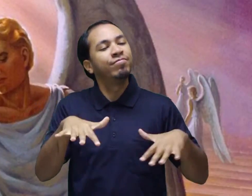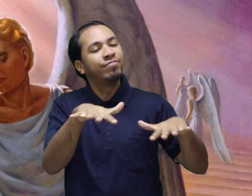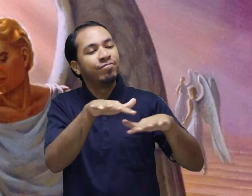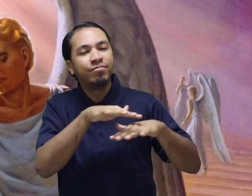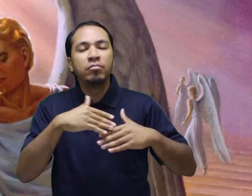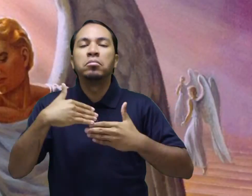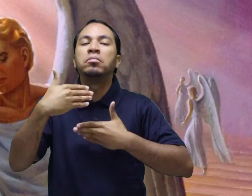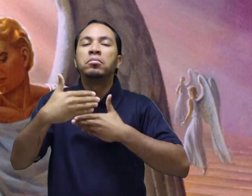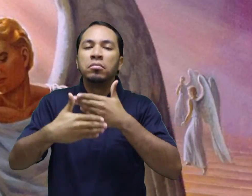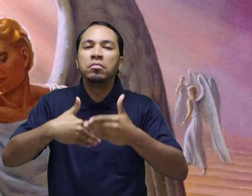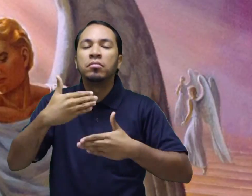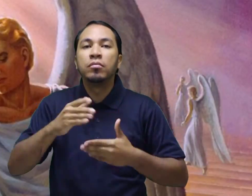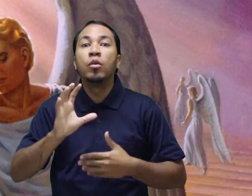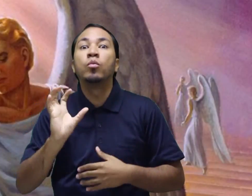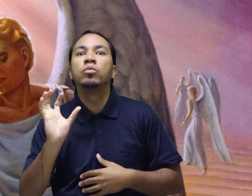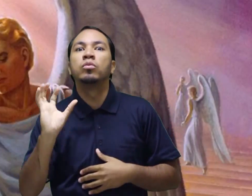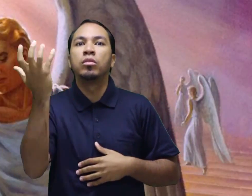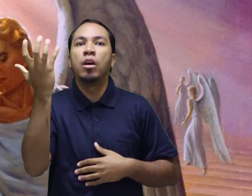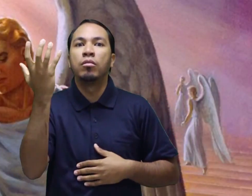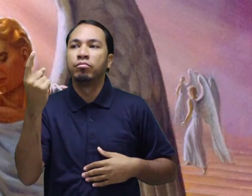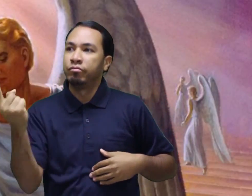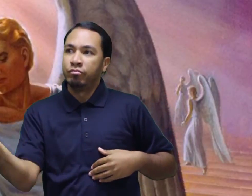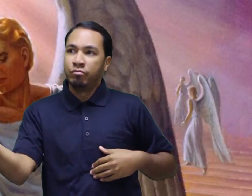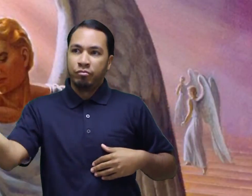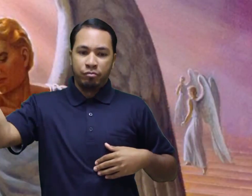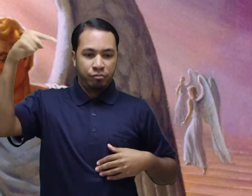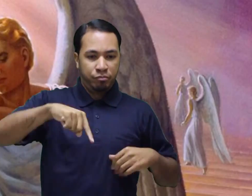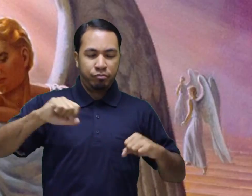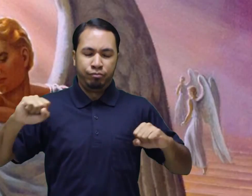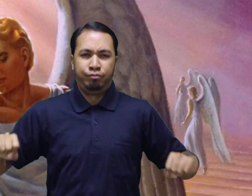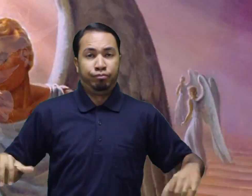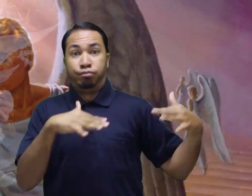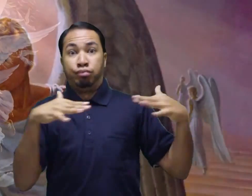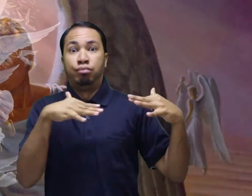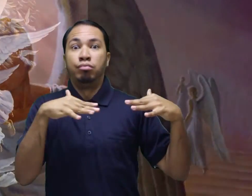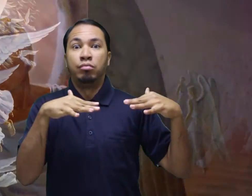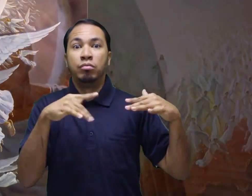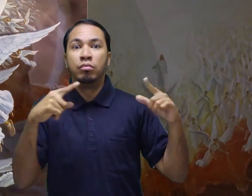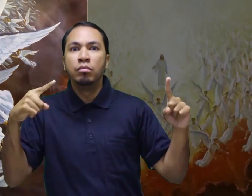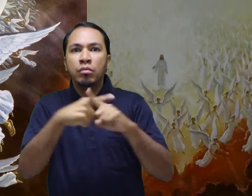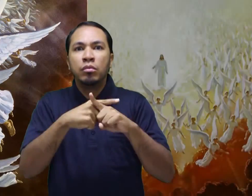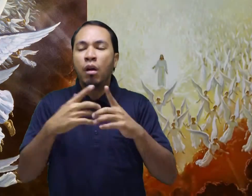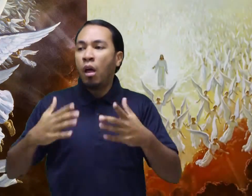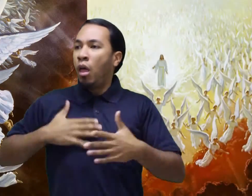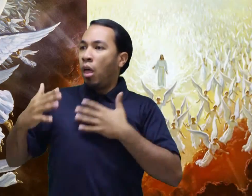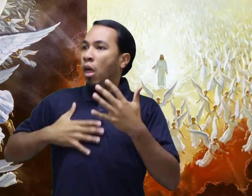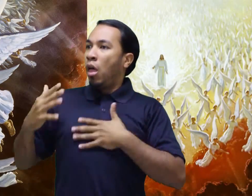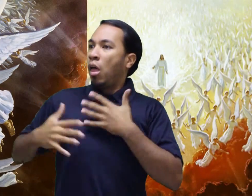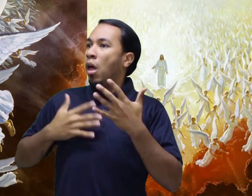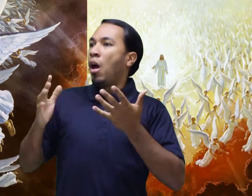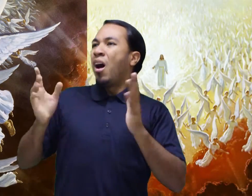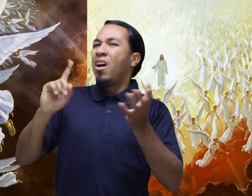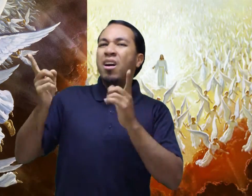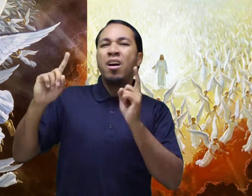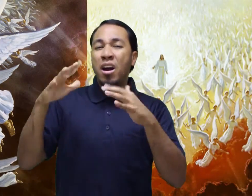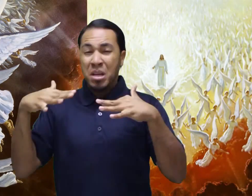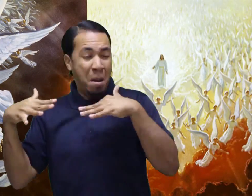que ainda eram leais a Deus. E como relata a Bíblia, houve guerra no céu. Jesus e seus